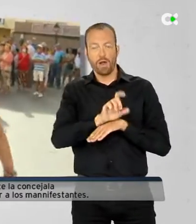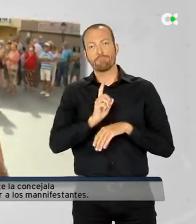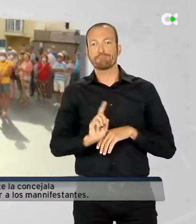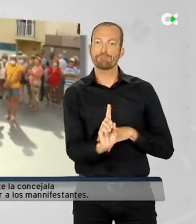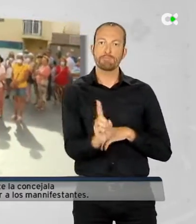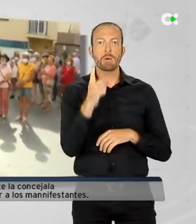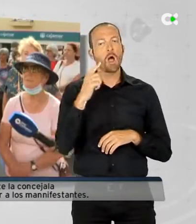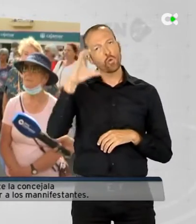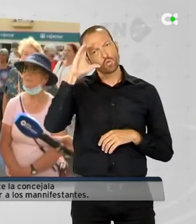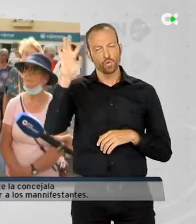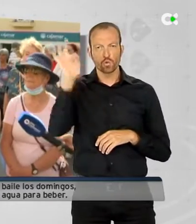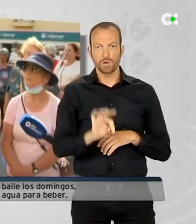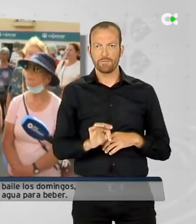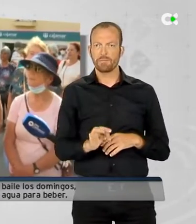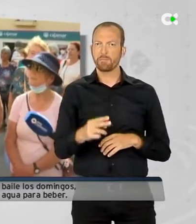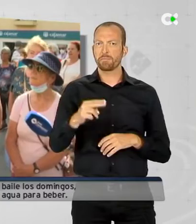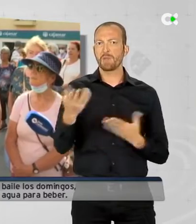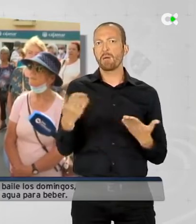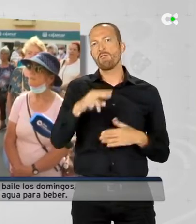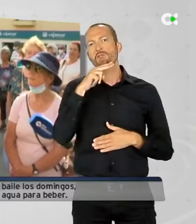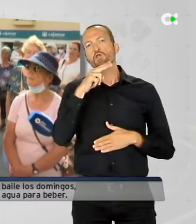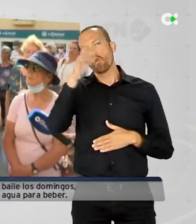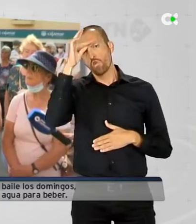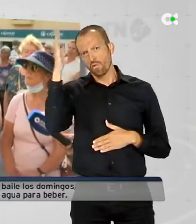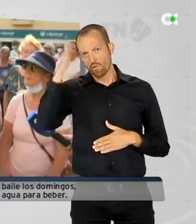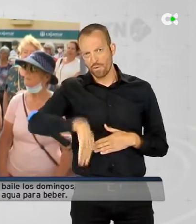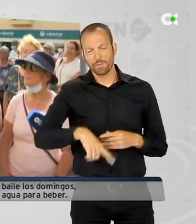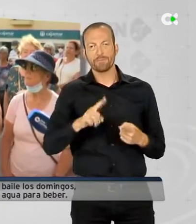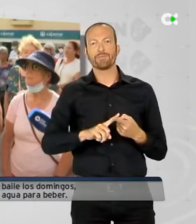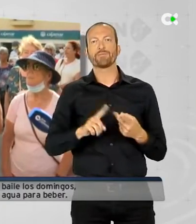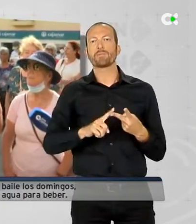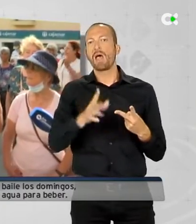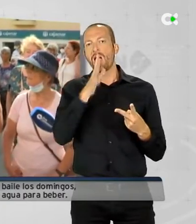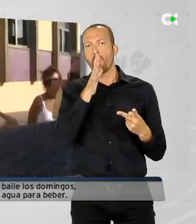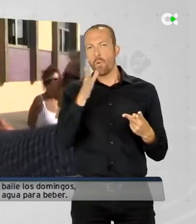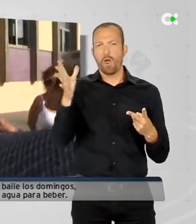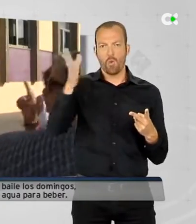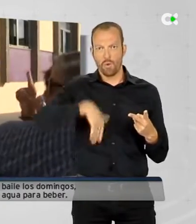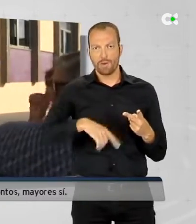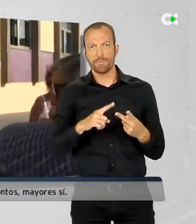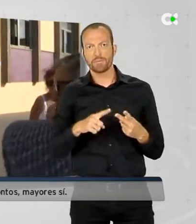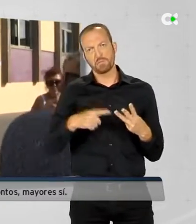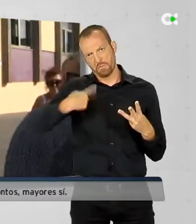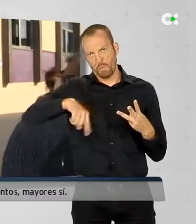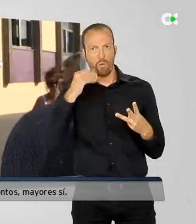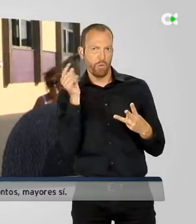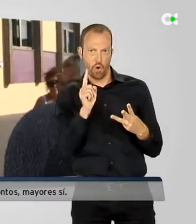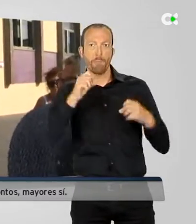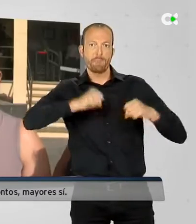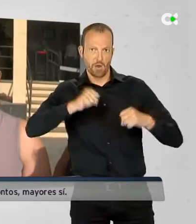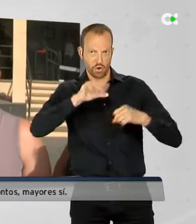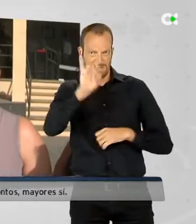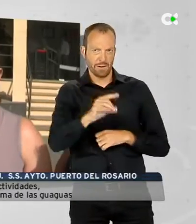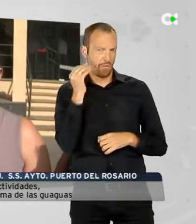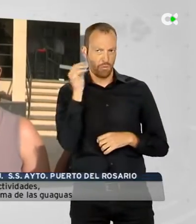a los manifestantes. No tenemos un baile los domingos. No teníamos agua para beber. No somos tontos, mayores sí.